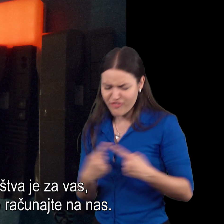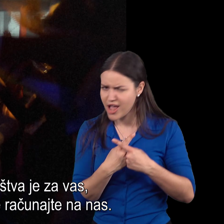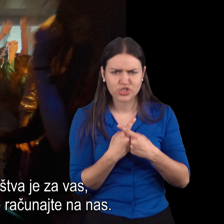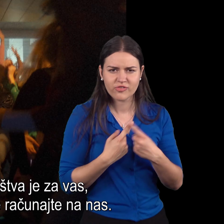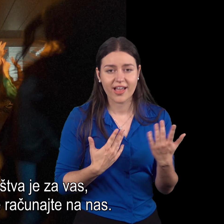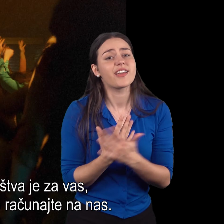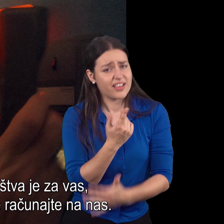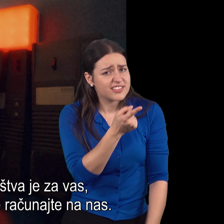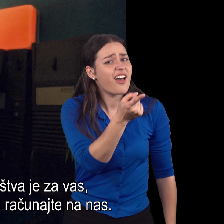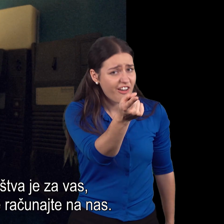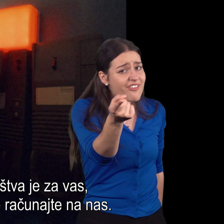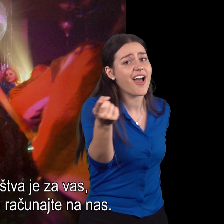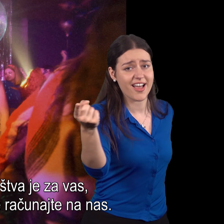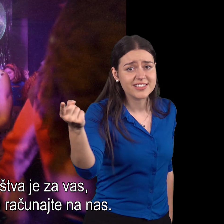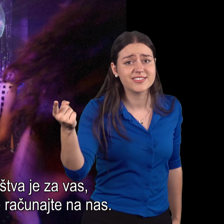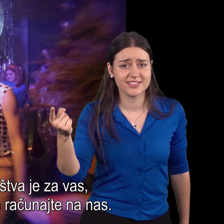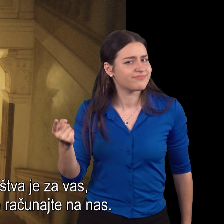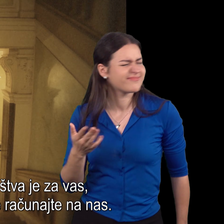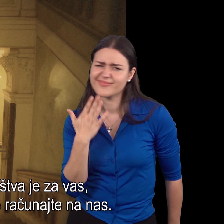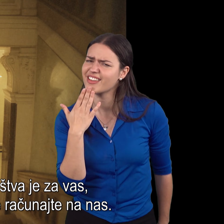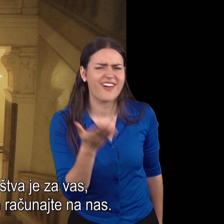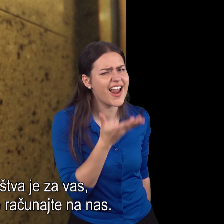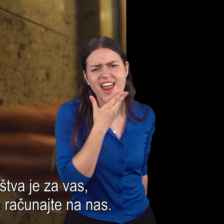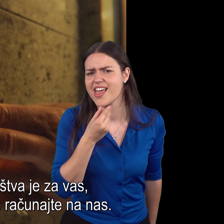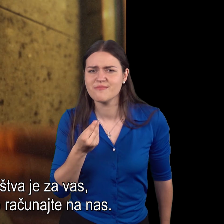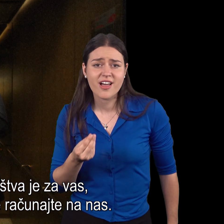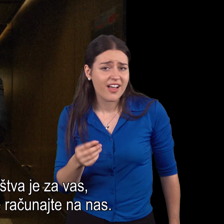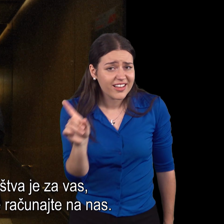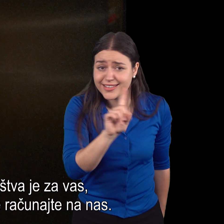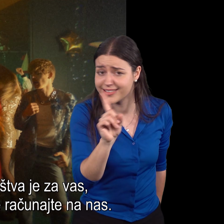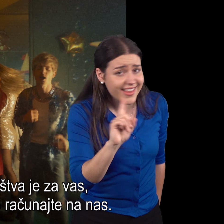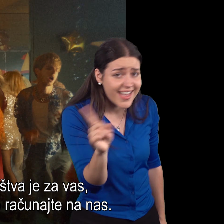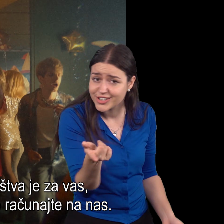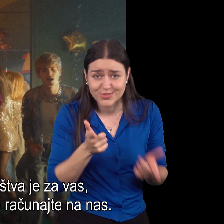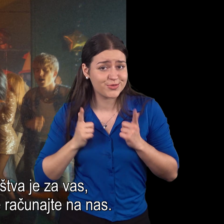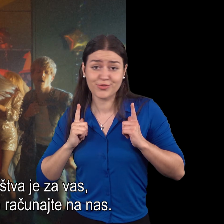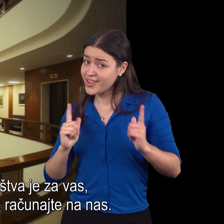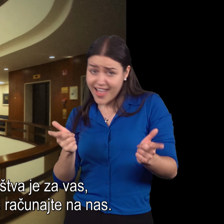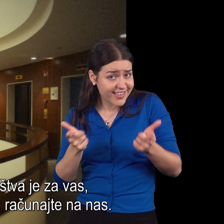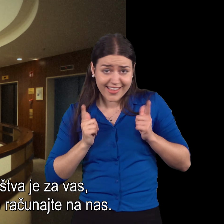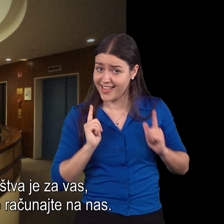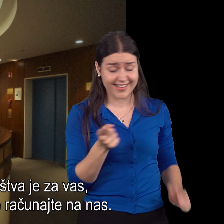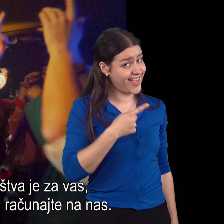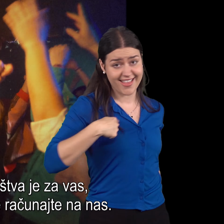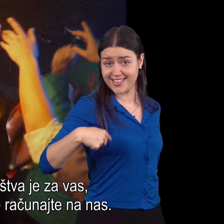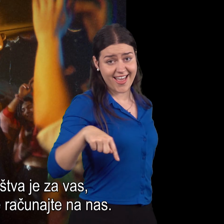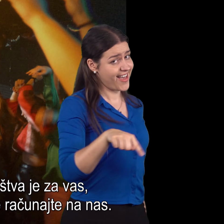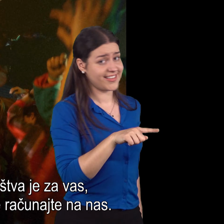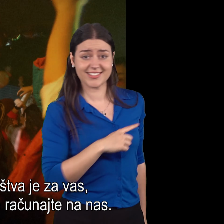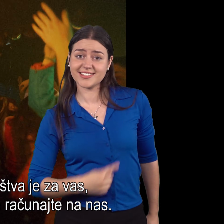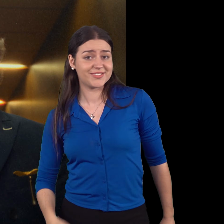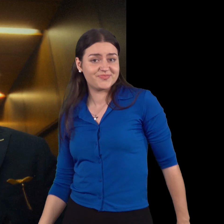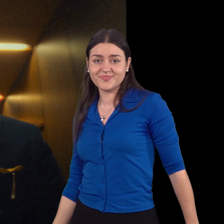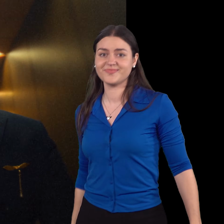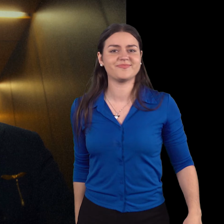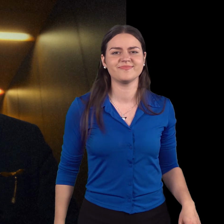Igra sovraštva je za vas, hvala lepa, ne računajte na